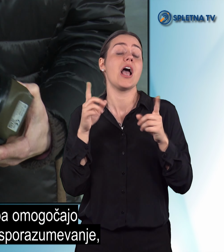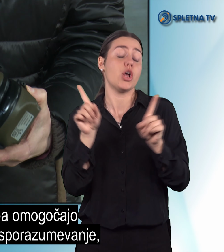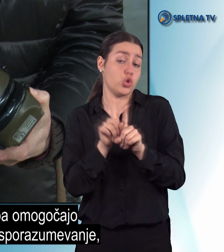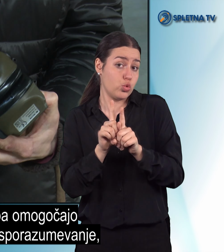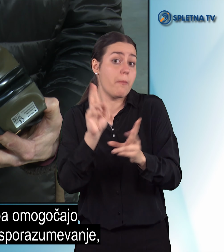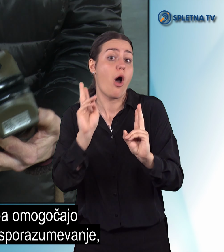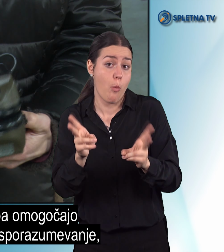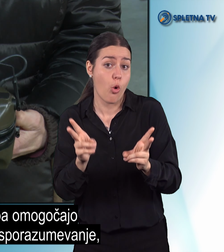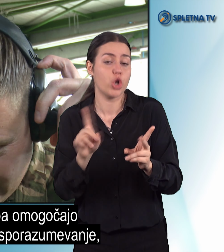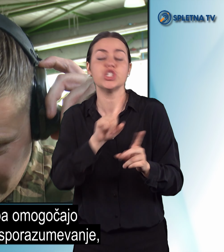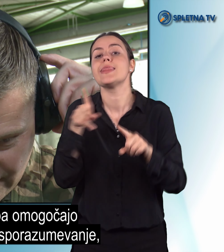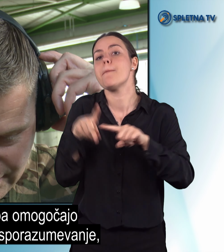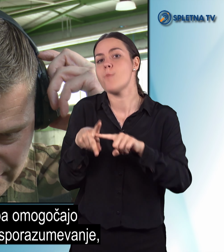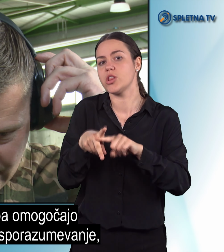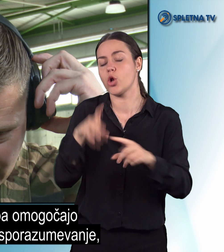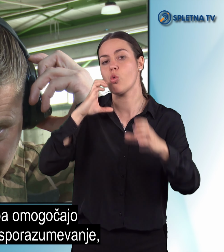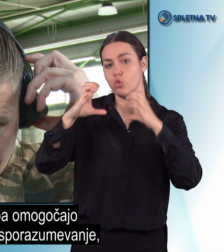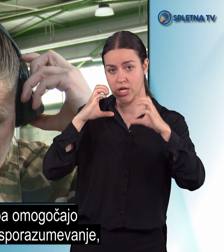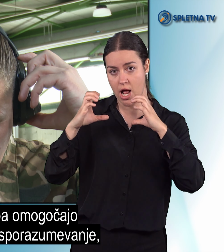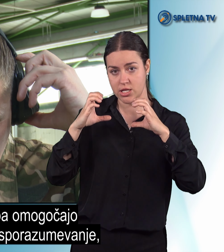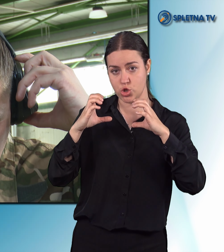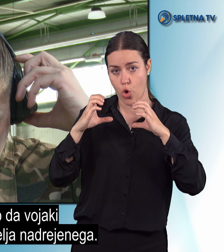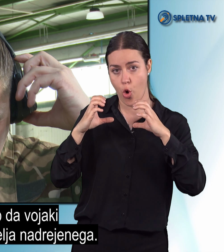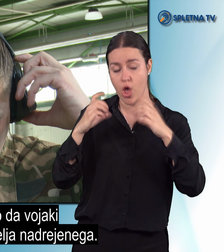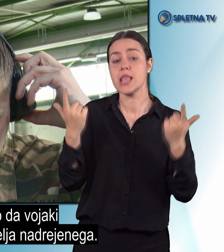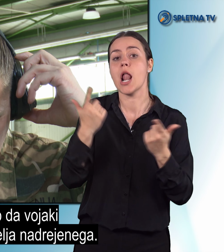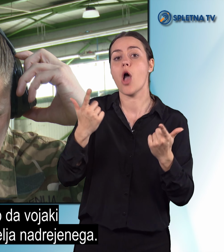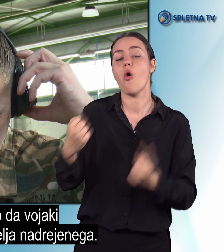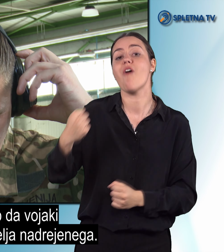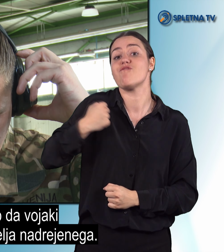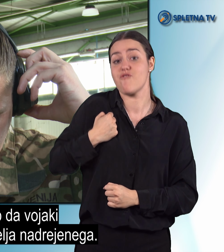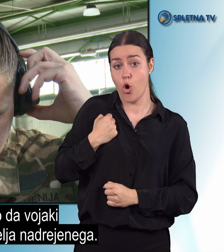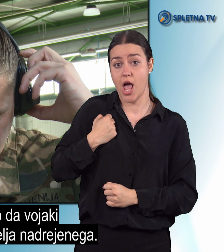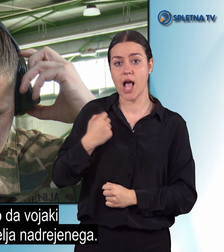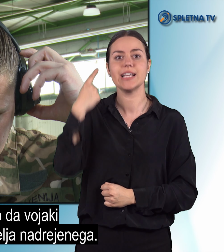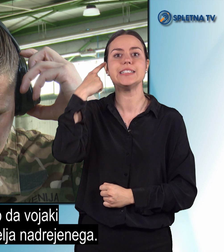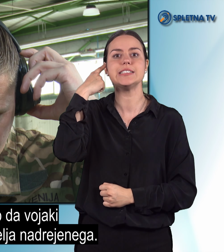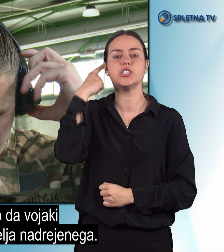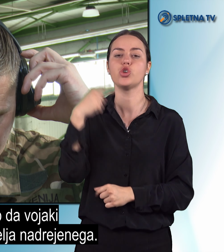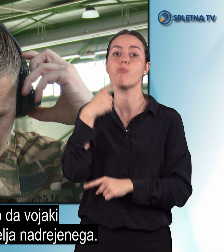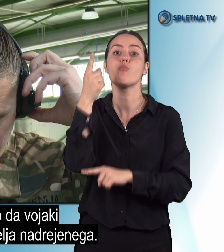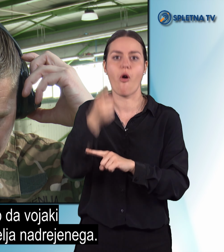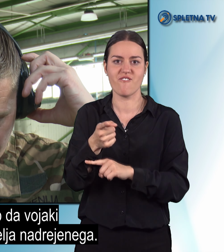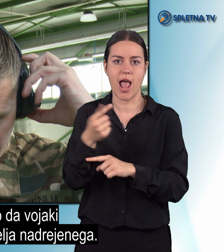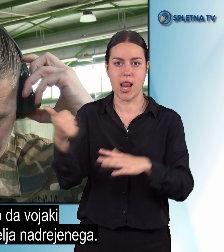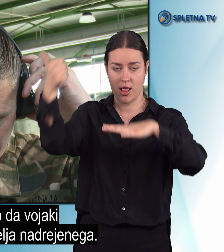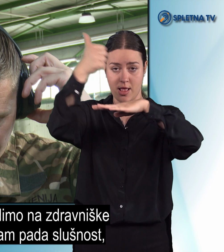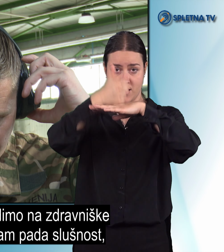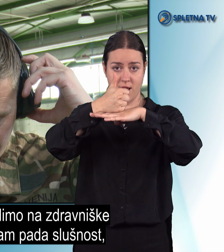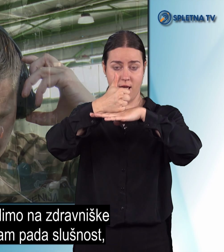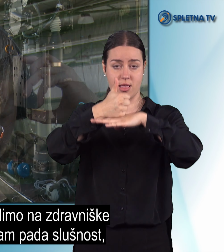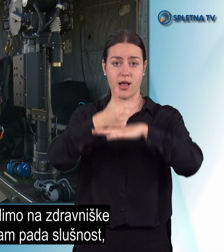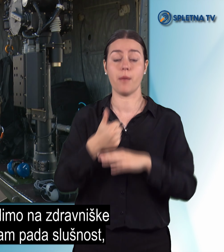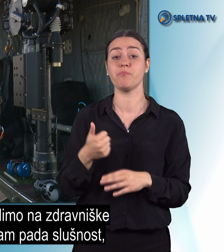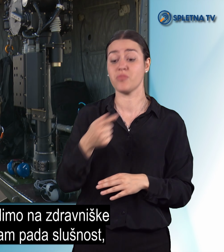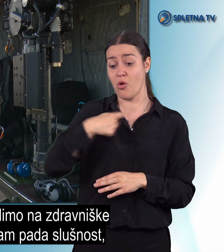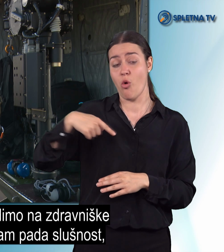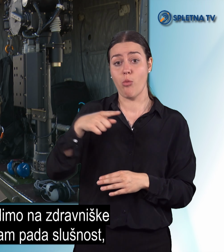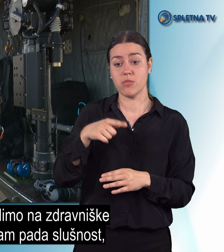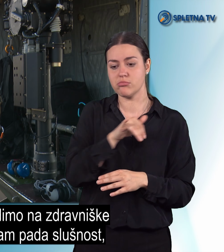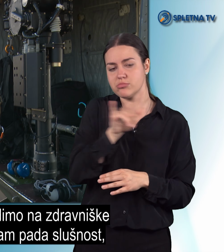omogoča nemoteno komunikacijo, tako da vojaki slišajo povelja svojega nadrejenega. Z leti nam, ko hodimo